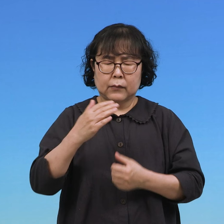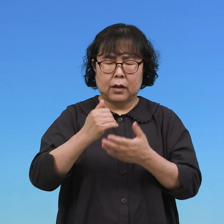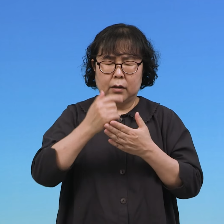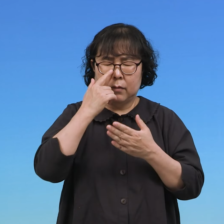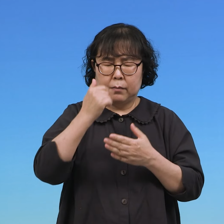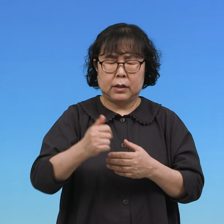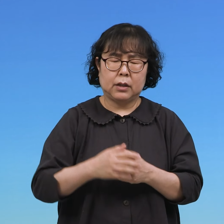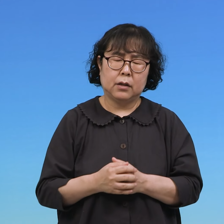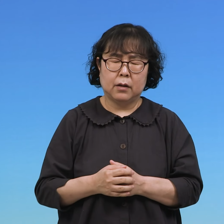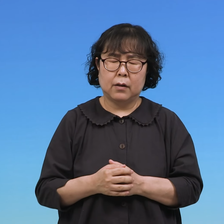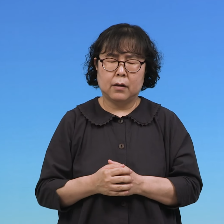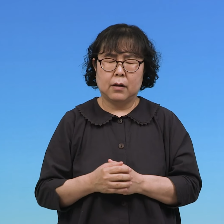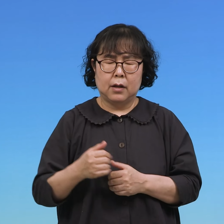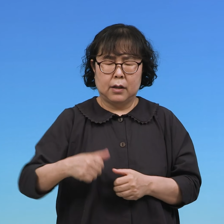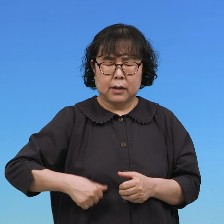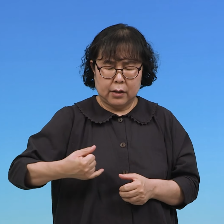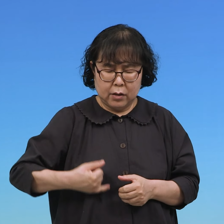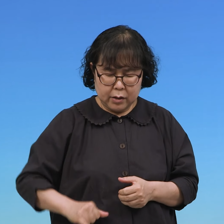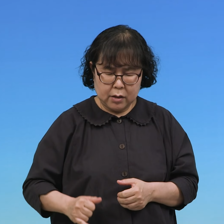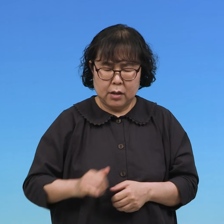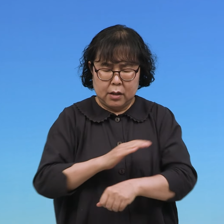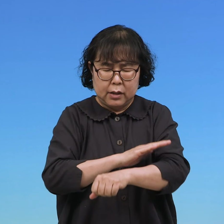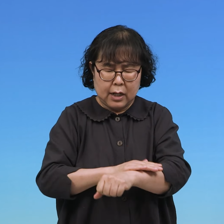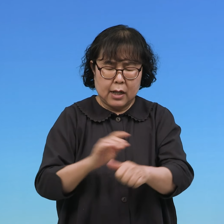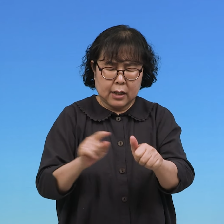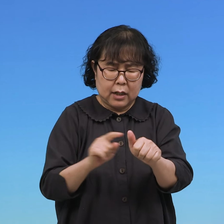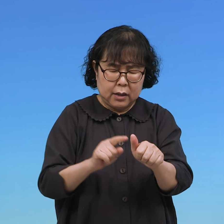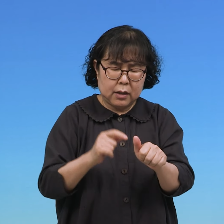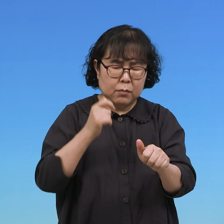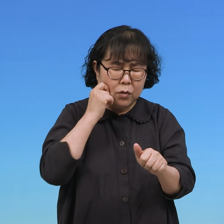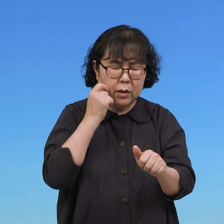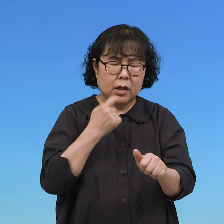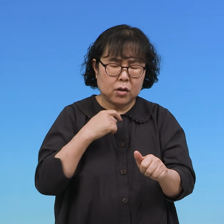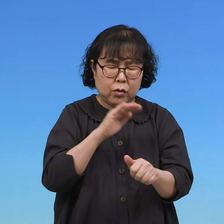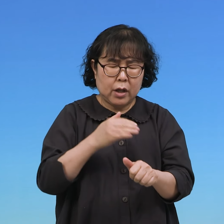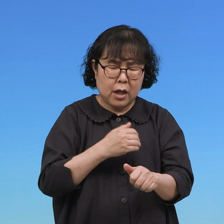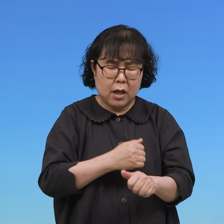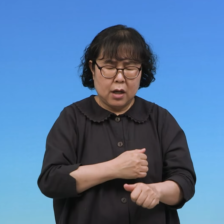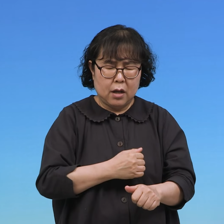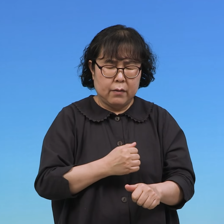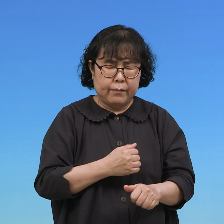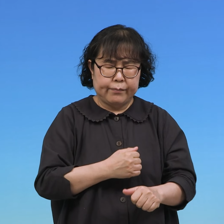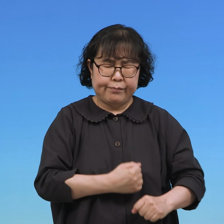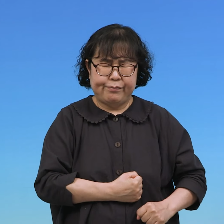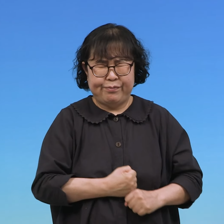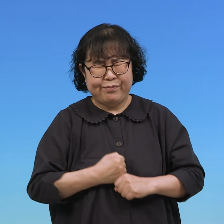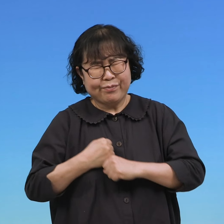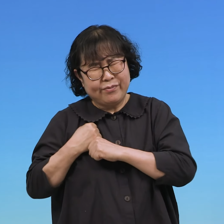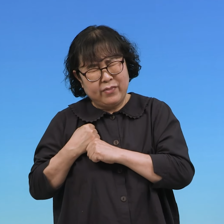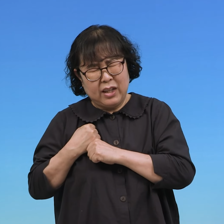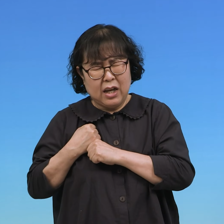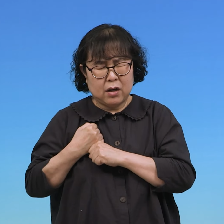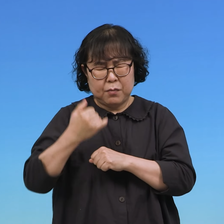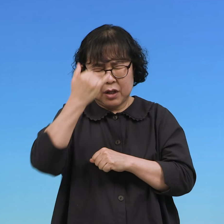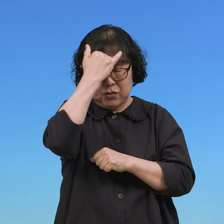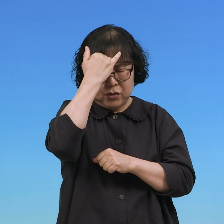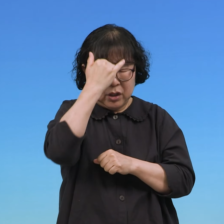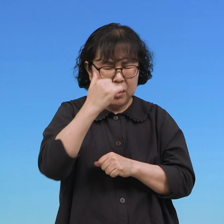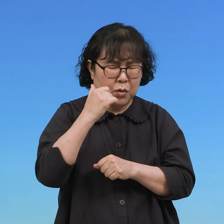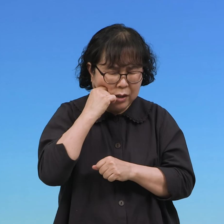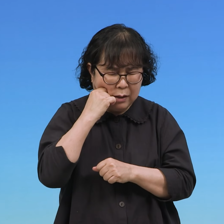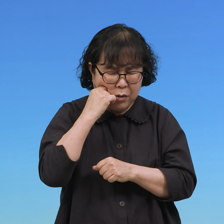하나님 아버지, 자녀들을 제대로 가르치지 못했던 우리의 게으름과 불충함을 정직하게